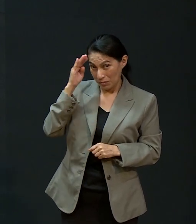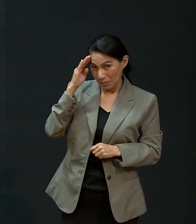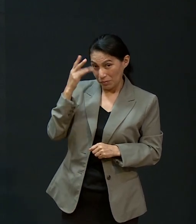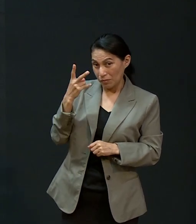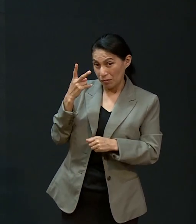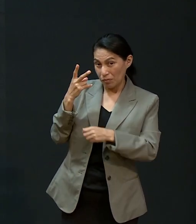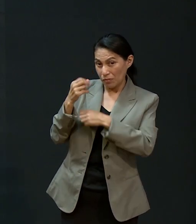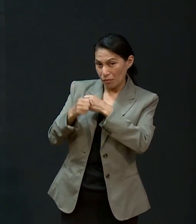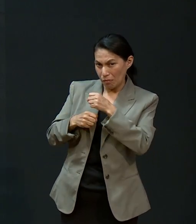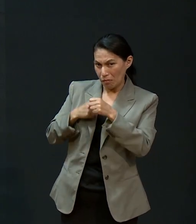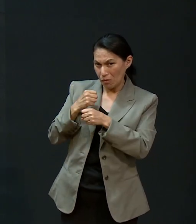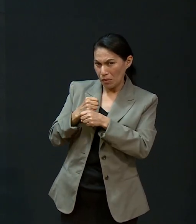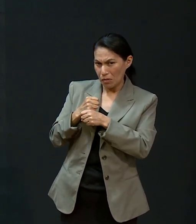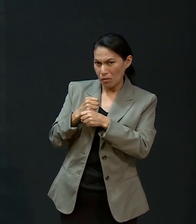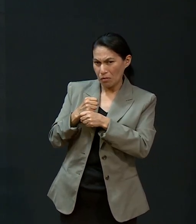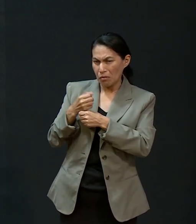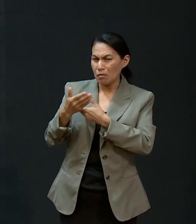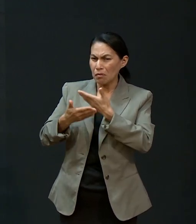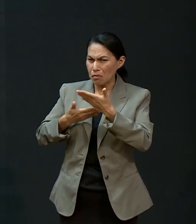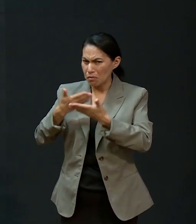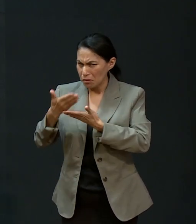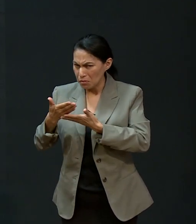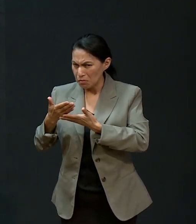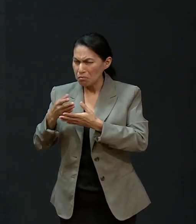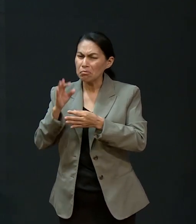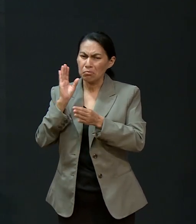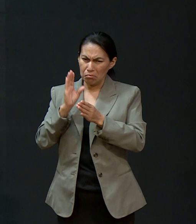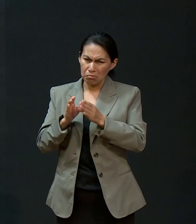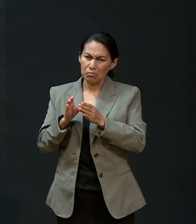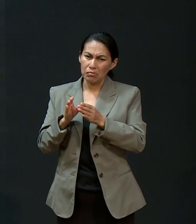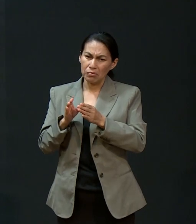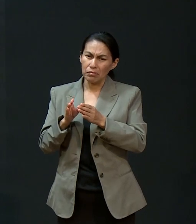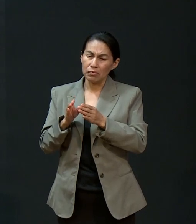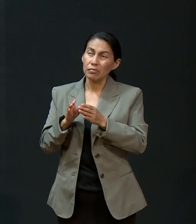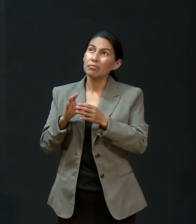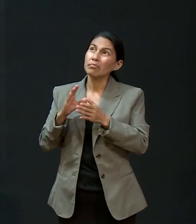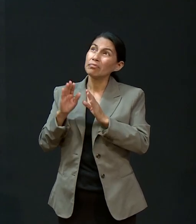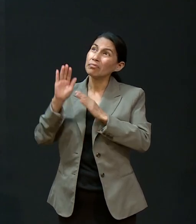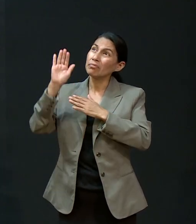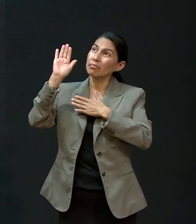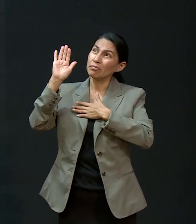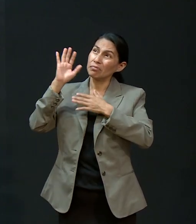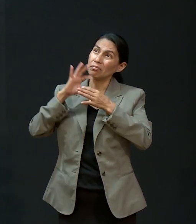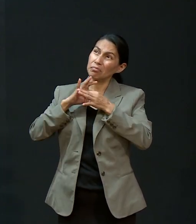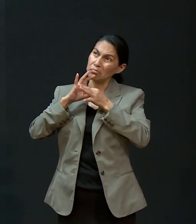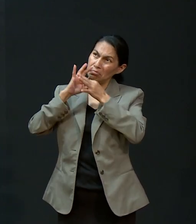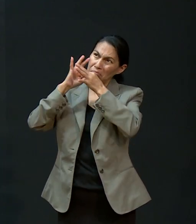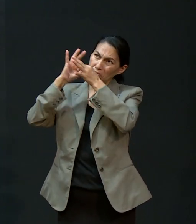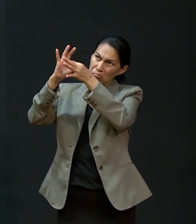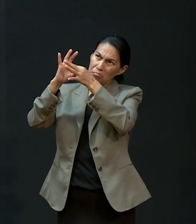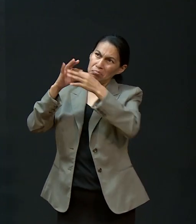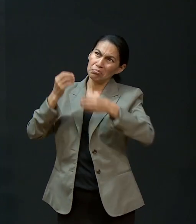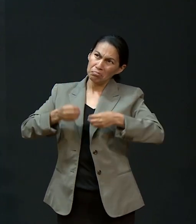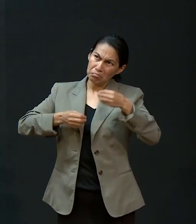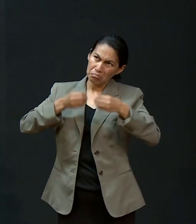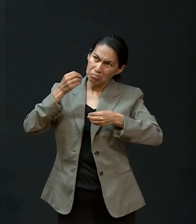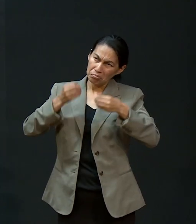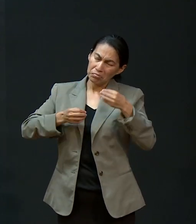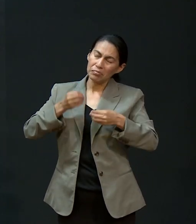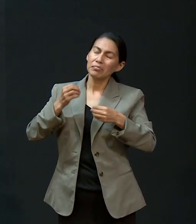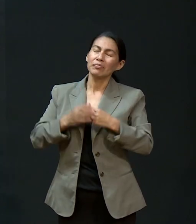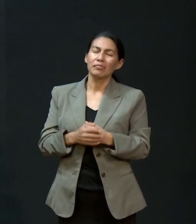durante dos años mi servicio, los voy a cumplir porque hice un compromiso con él, con Dios.